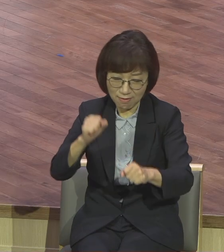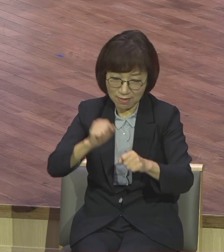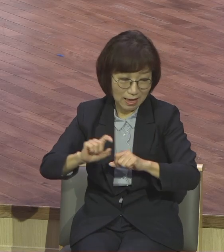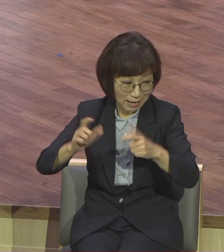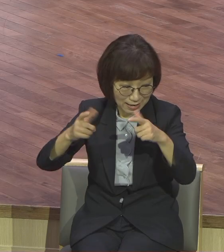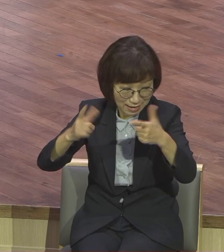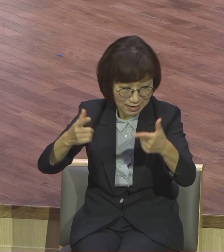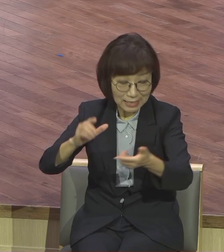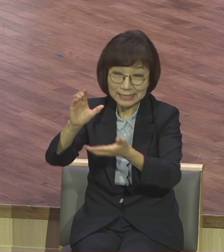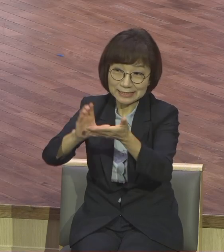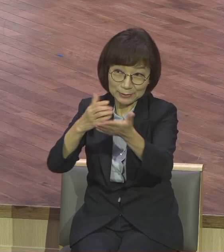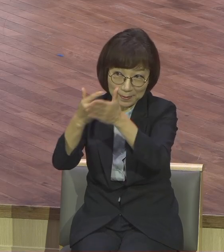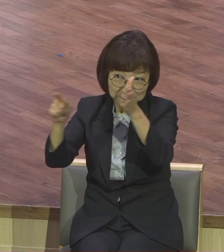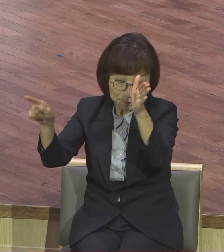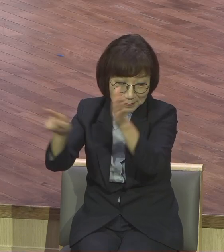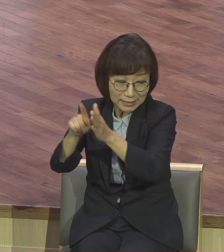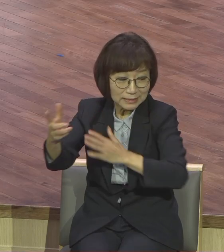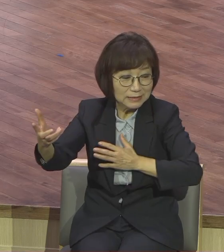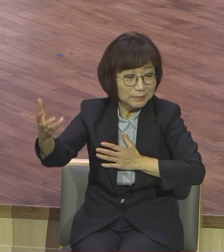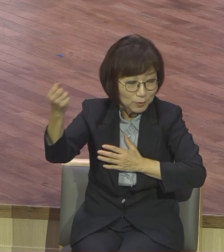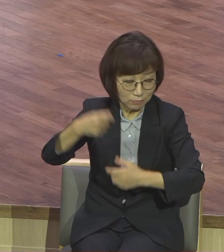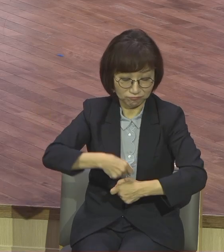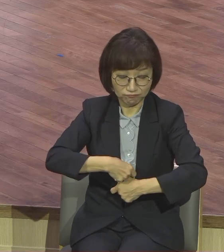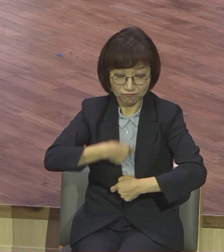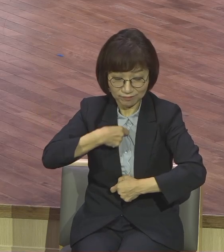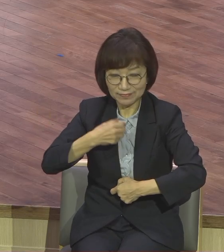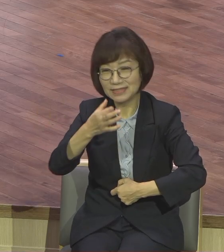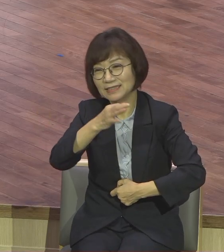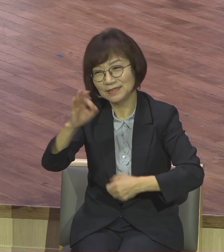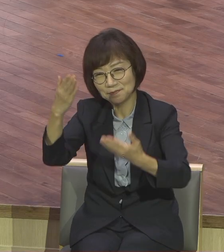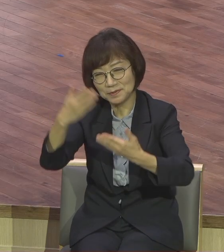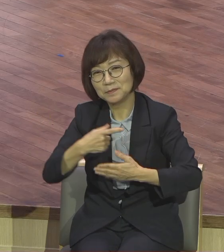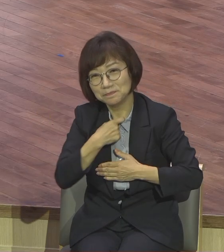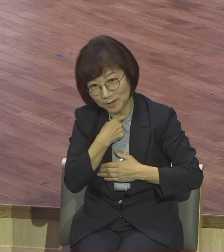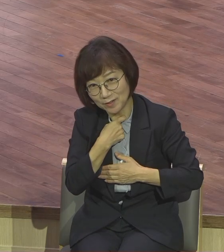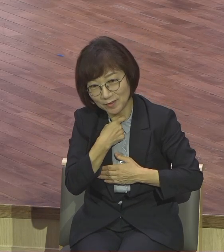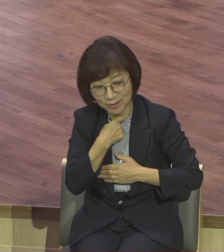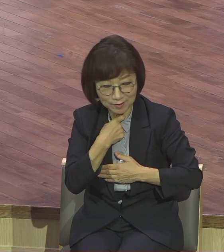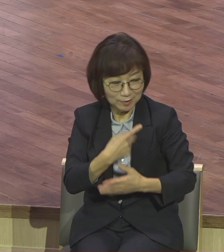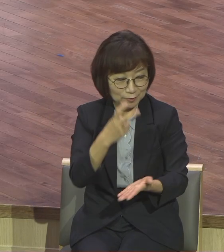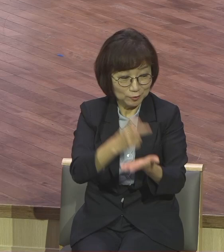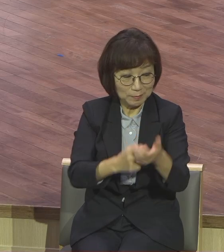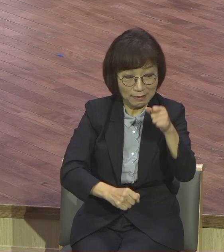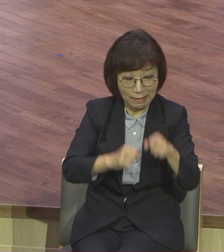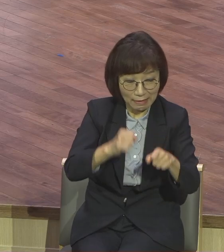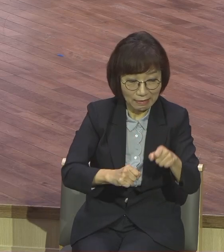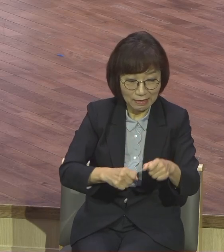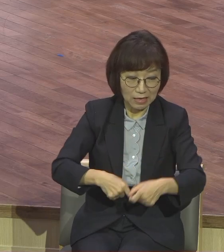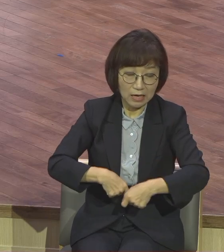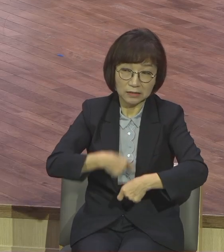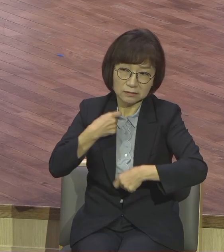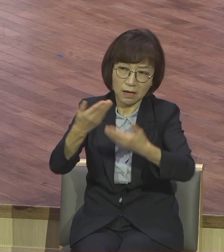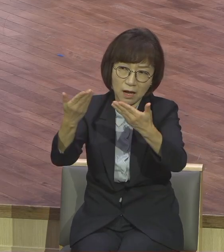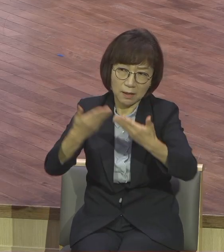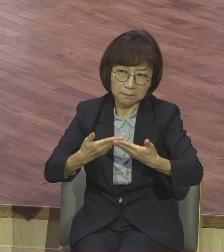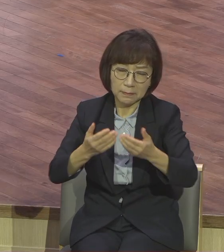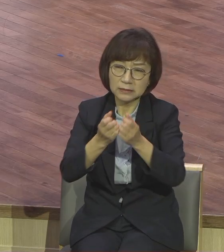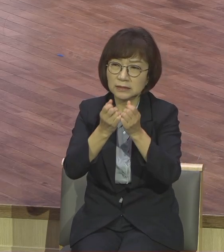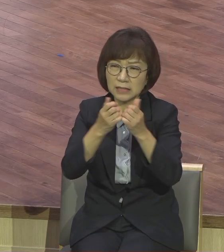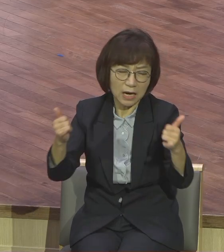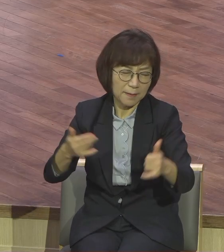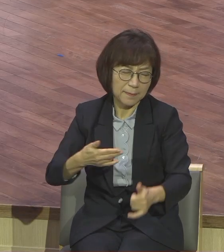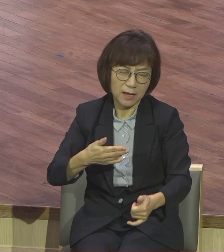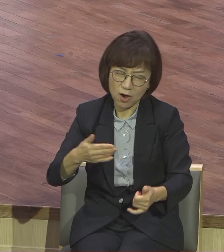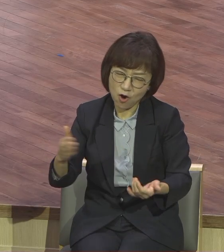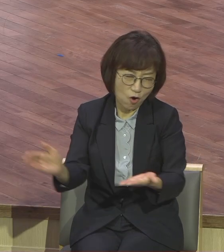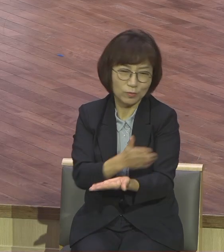아니고 그리스도를 믿음으로서 어렵다 함을 얻으려 함이라. 율법의 행위로서는 어렵다 함을 얻을